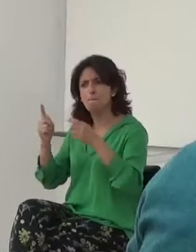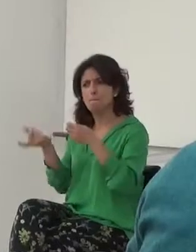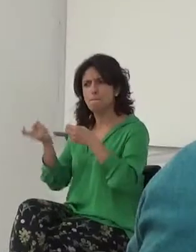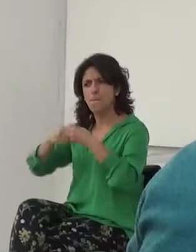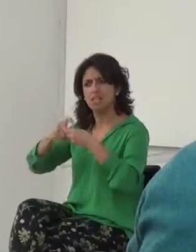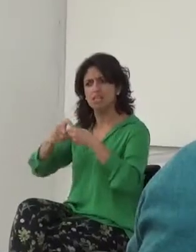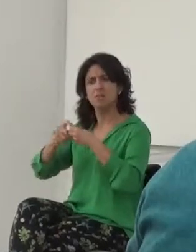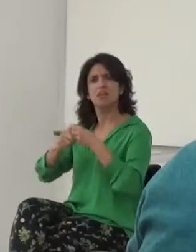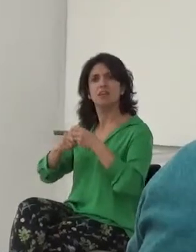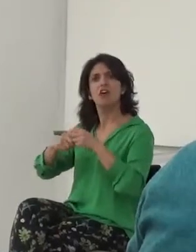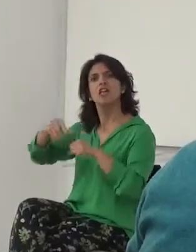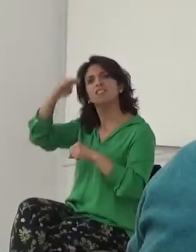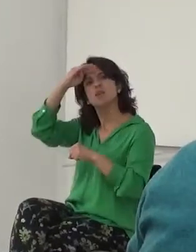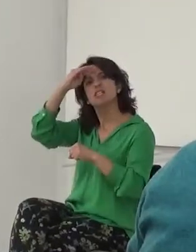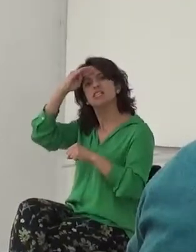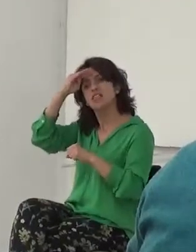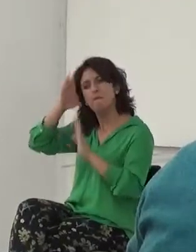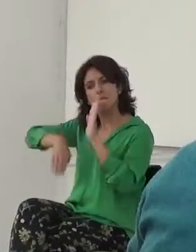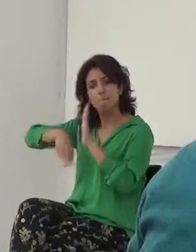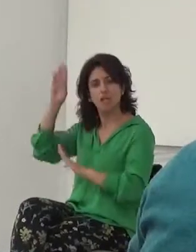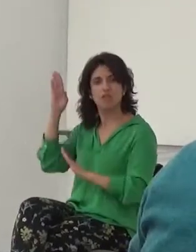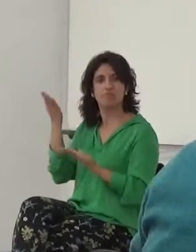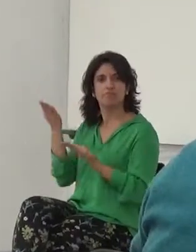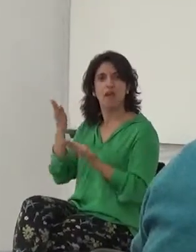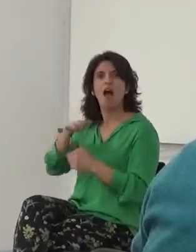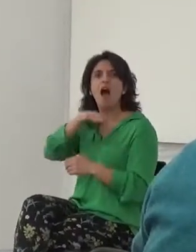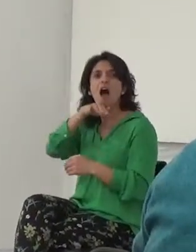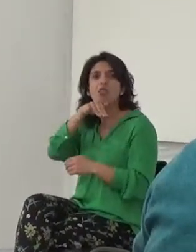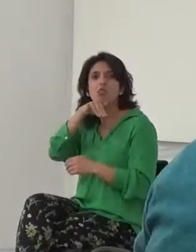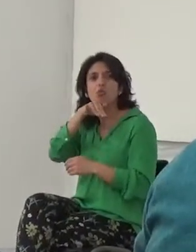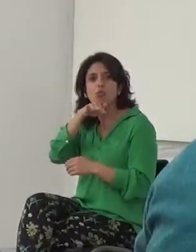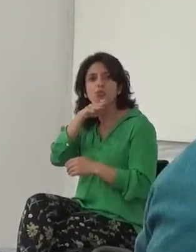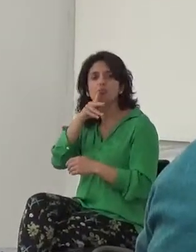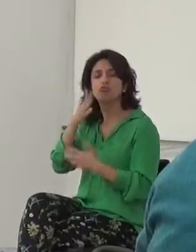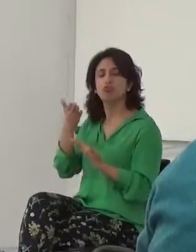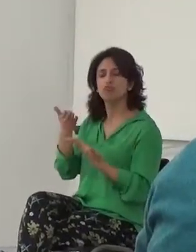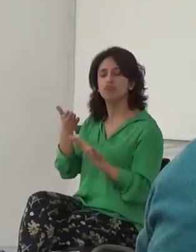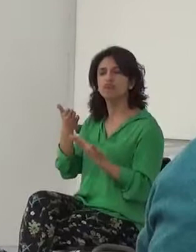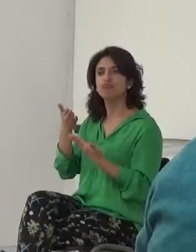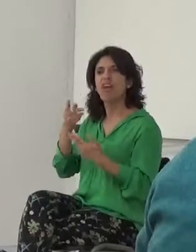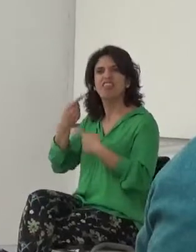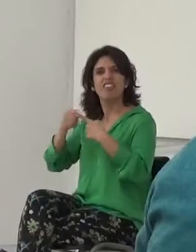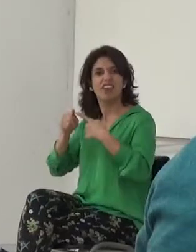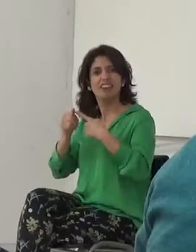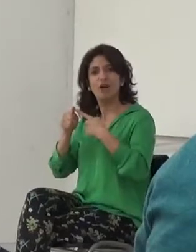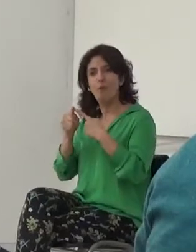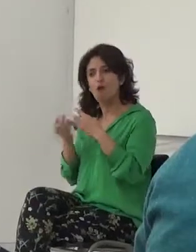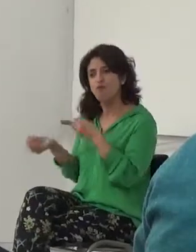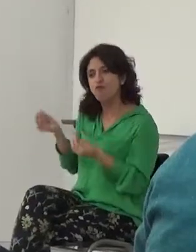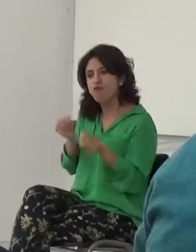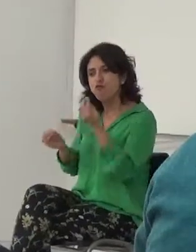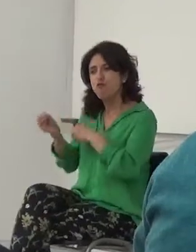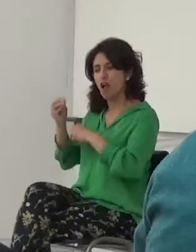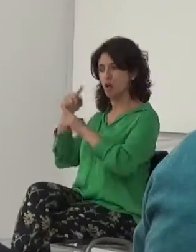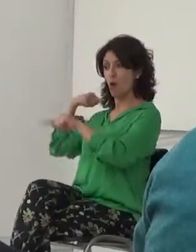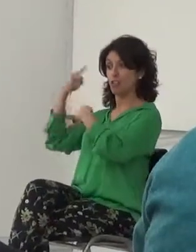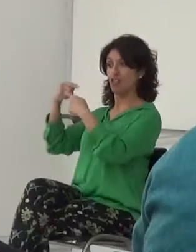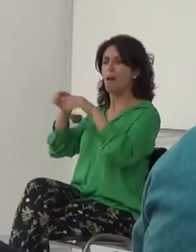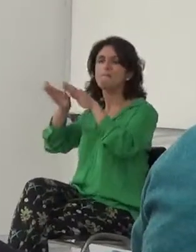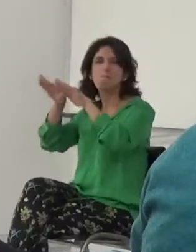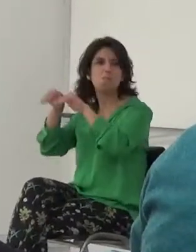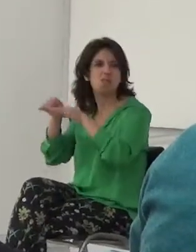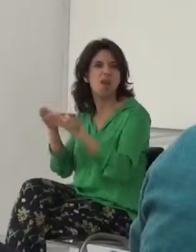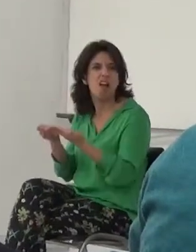menores de experiencia lingüística con los adultos, donde se realizan reformulaciones de los eventos narrados anteriormente. ¿Cuántos